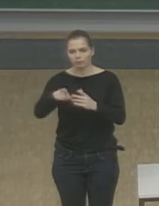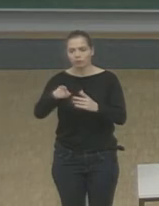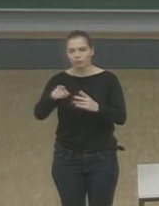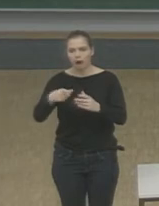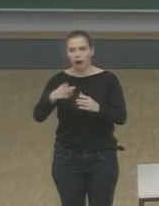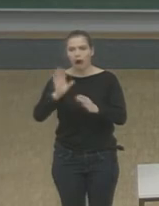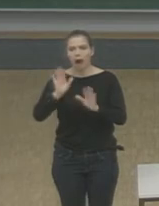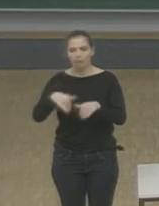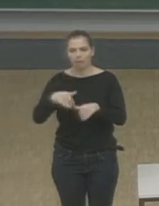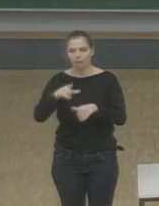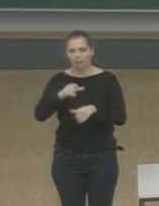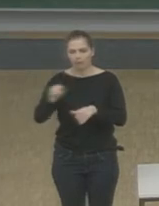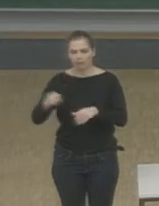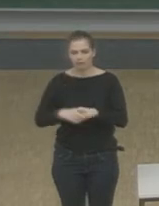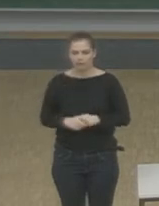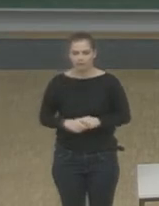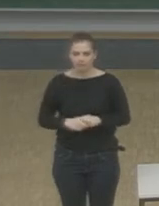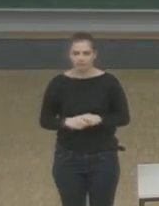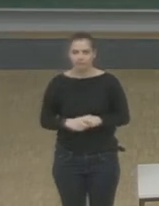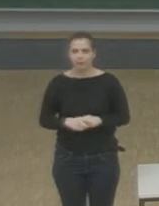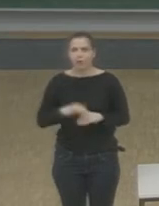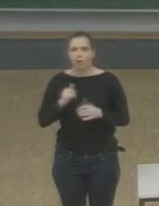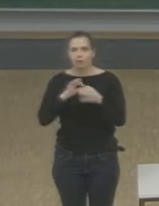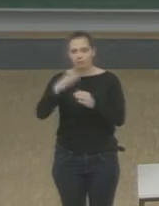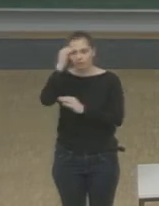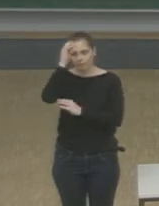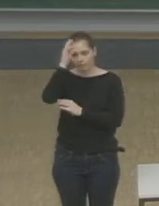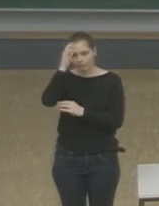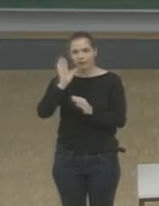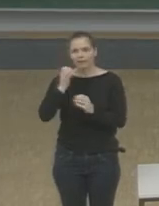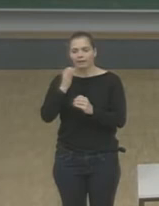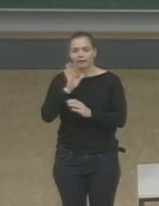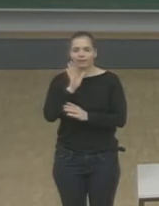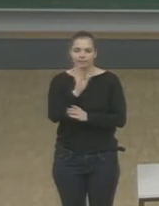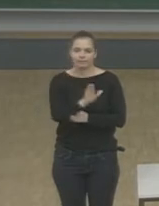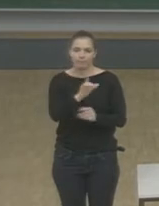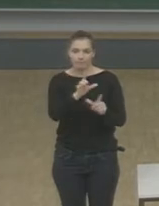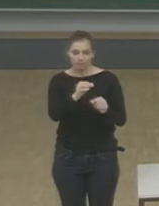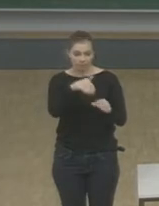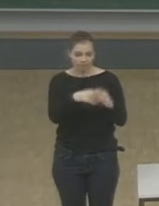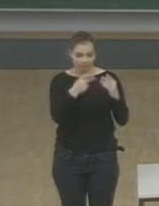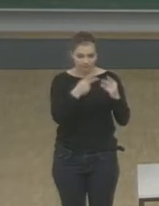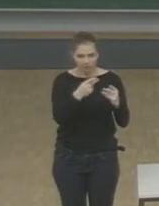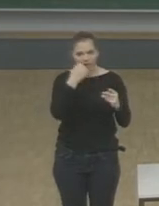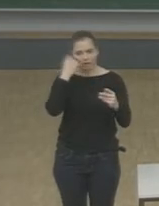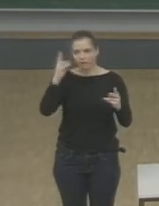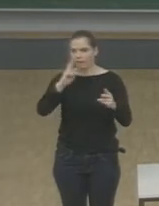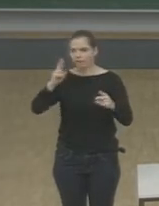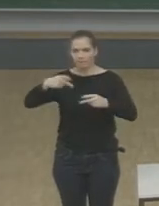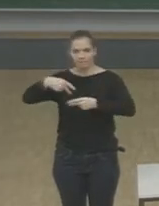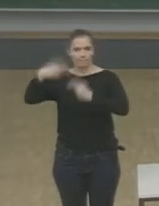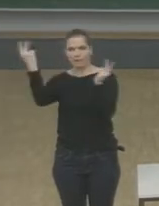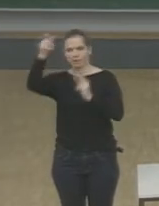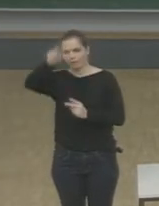Zunächst also zur Bildung. Deren klassischer Bedeutungsgehalt ist wohl mit keinem Namen so deutlich verbunden wie mit dem von Wilhelm von